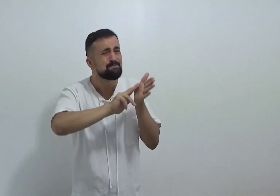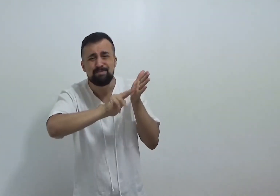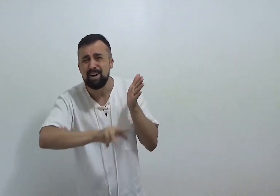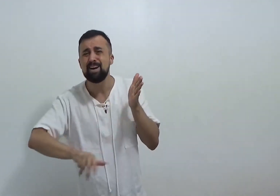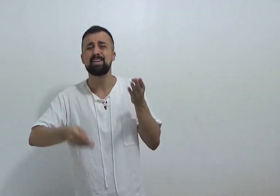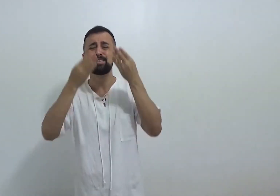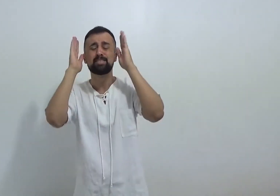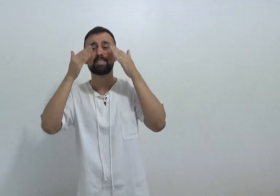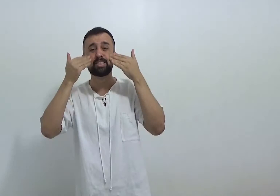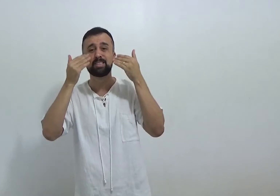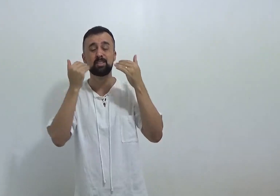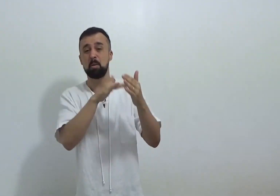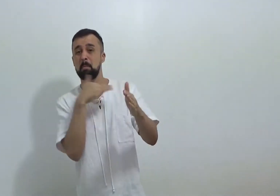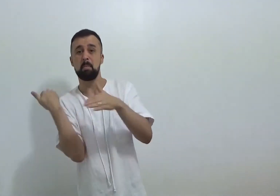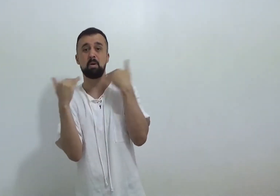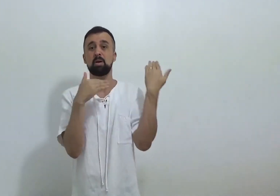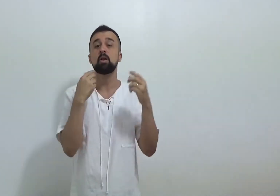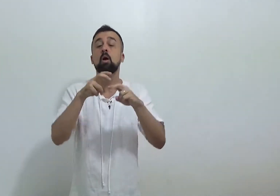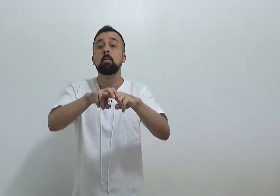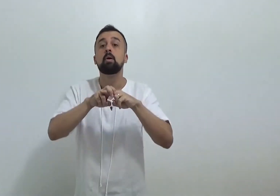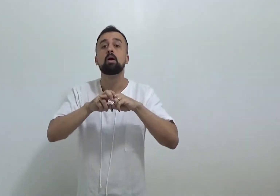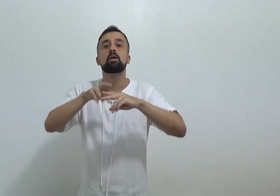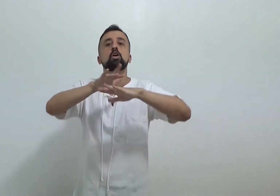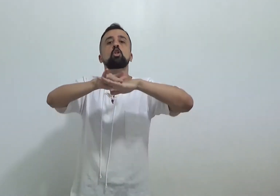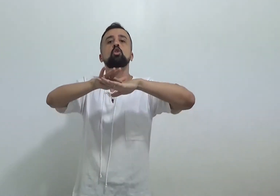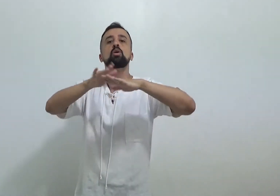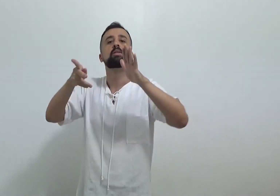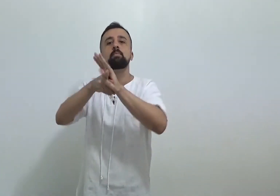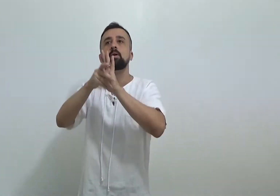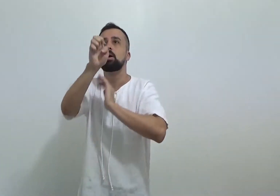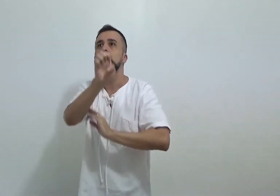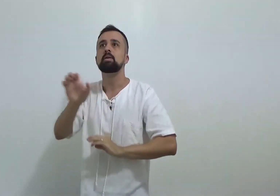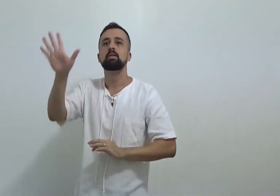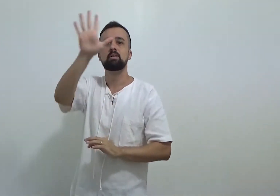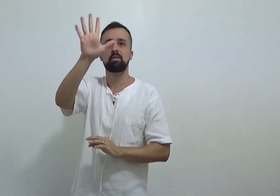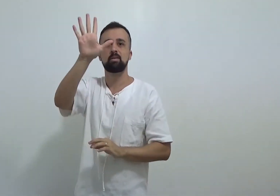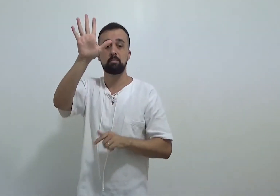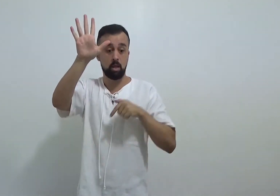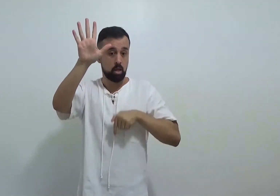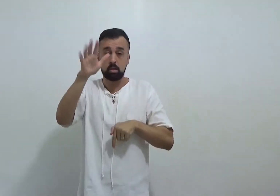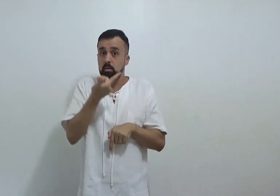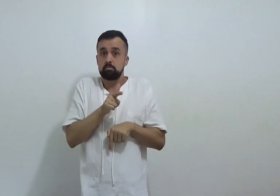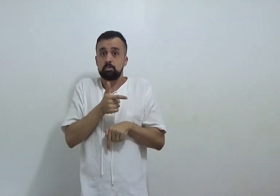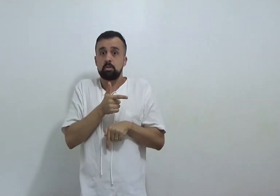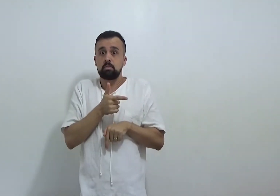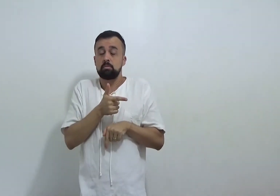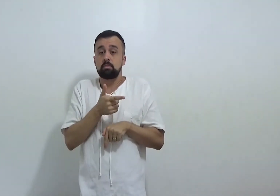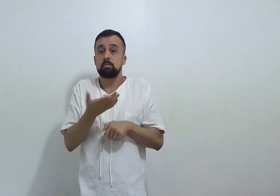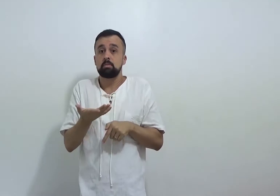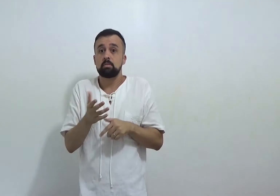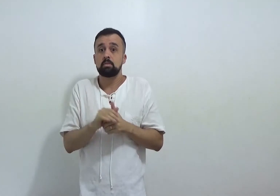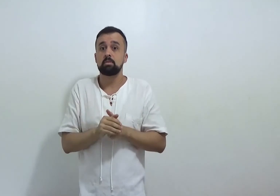também inúmeros indígenas morreram por causa de doenças típicas da